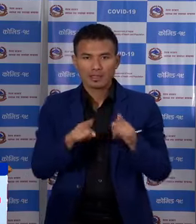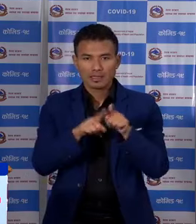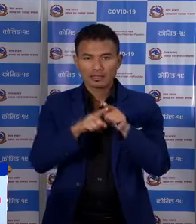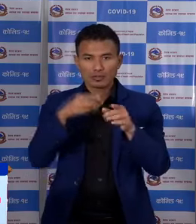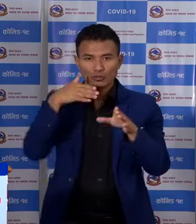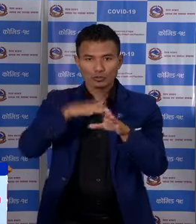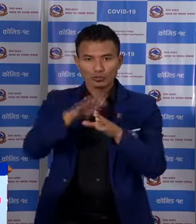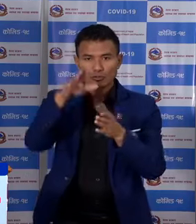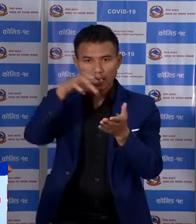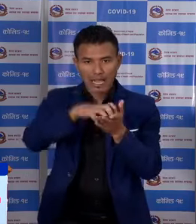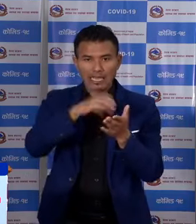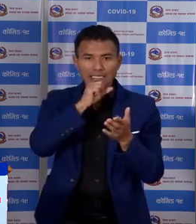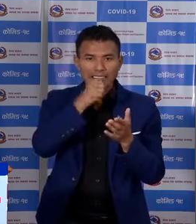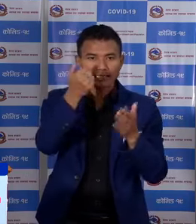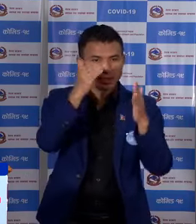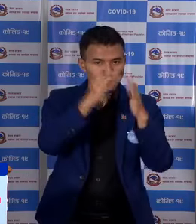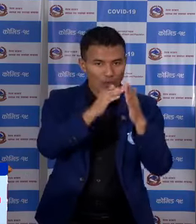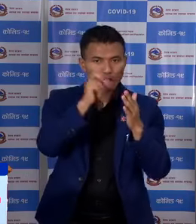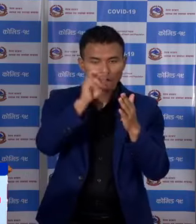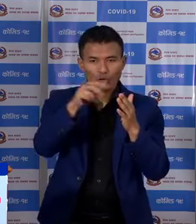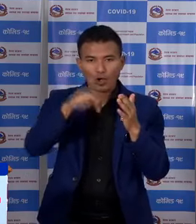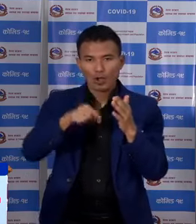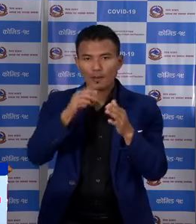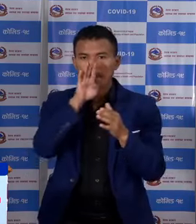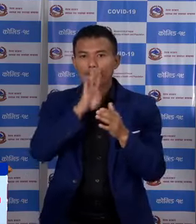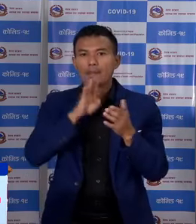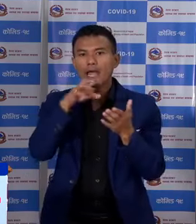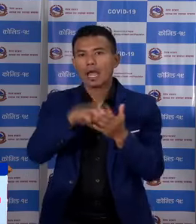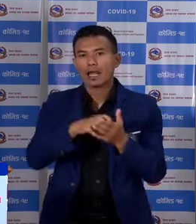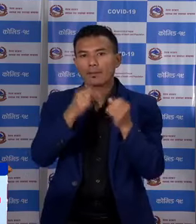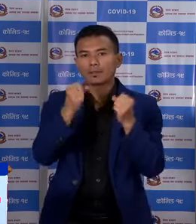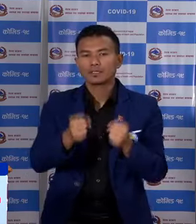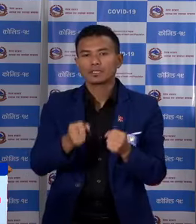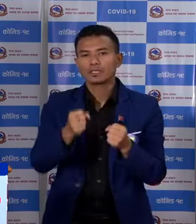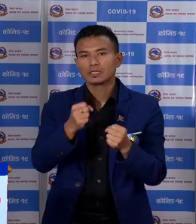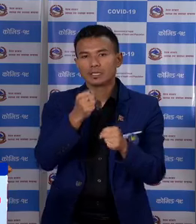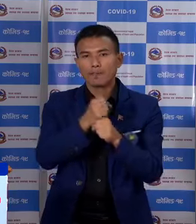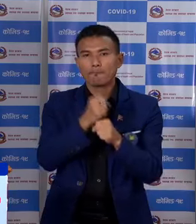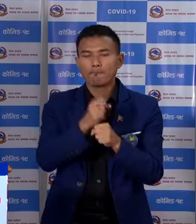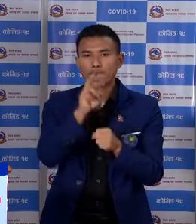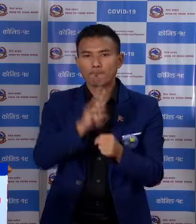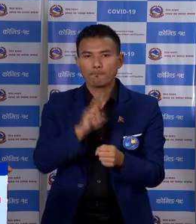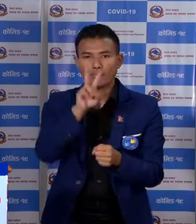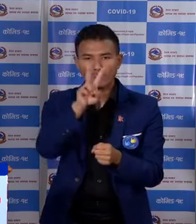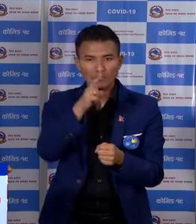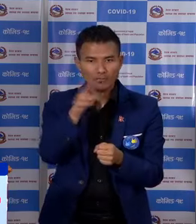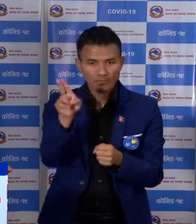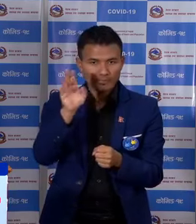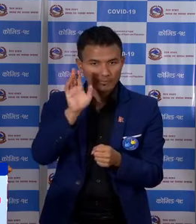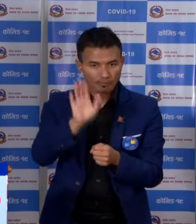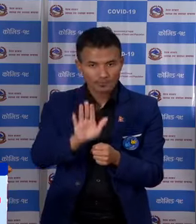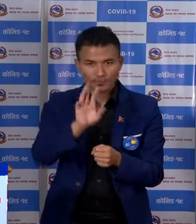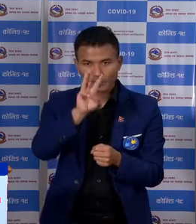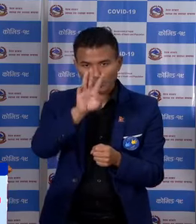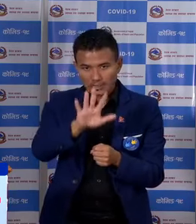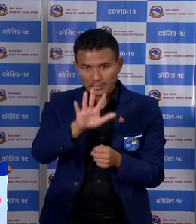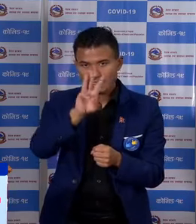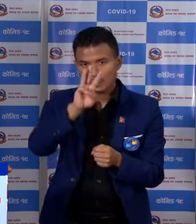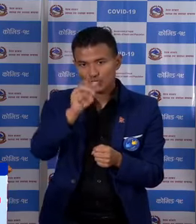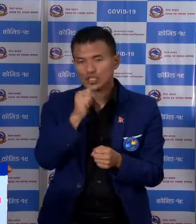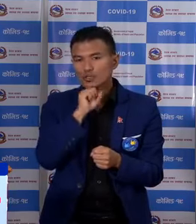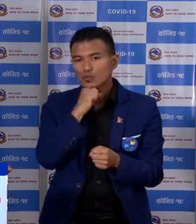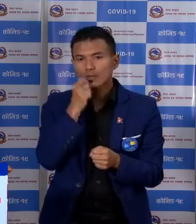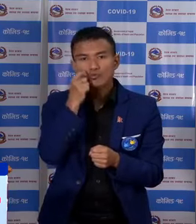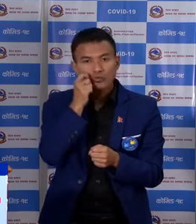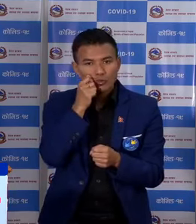जुम्ला इस्थाई ठेकाना भएका तरहाल 12 मा रहनु भएका कारेरत रहनु भएका दोई जाना उनुँँछ 25 रद 37